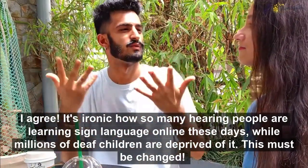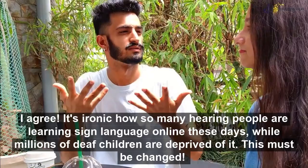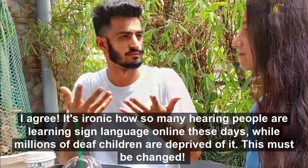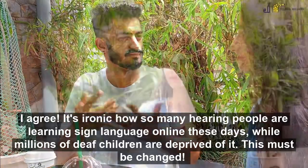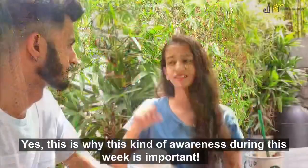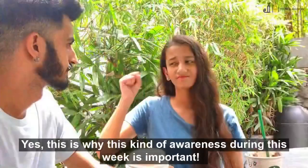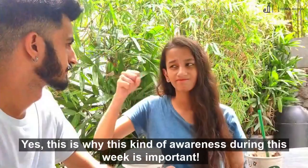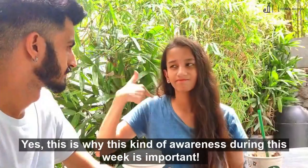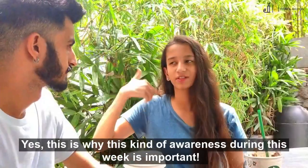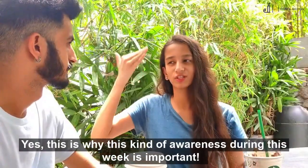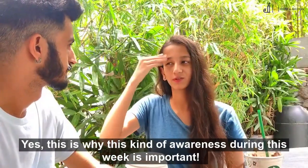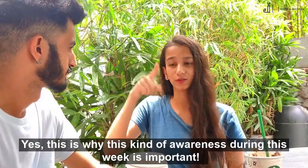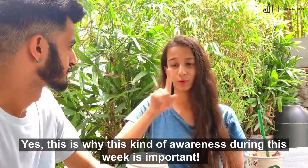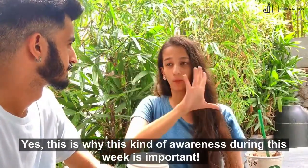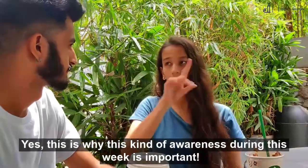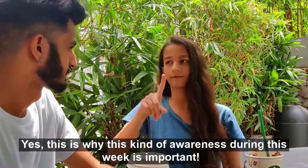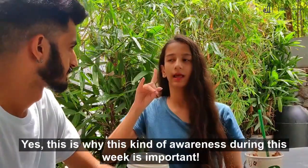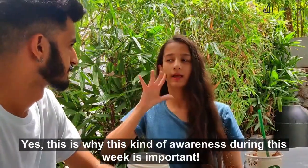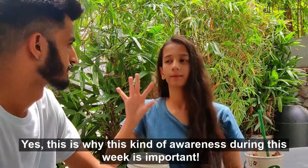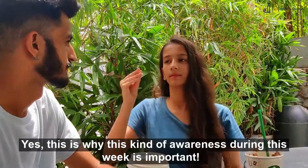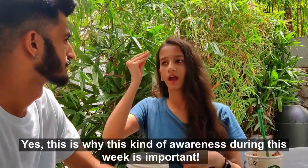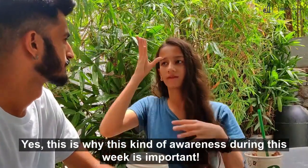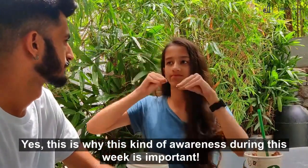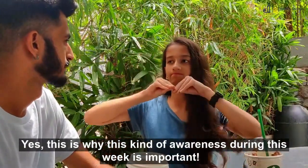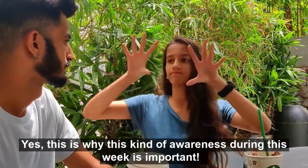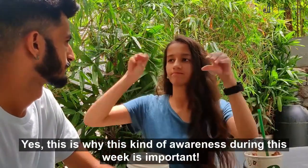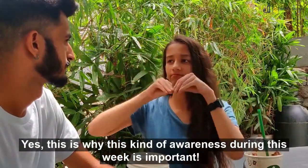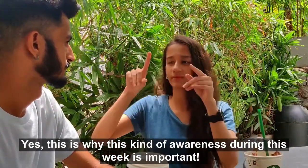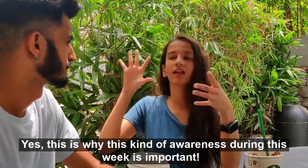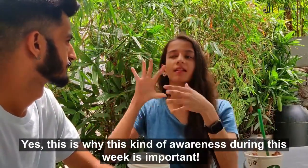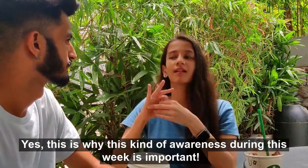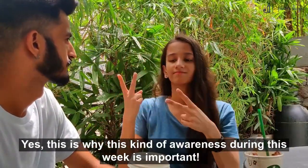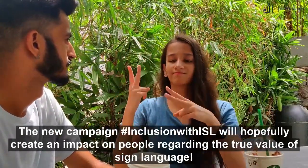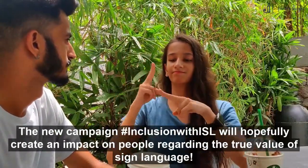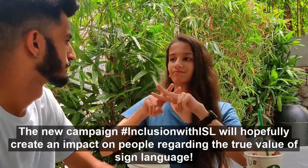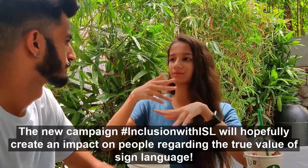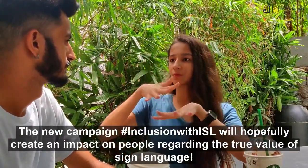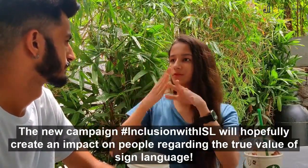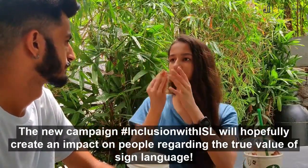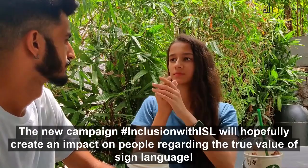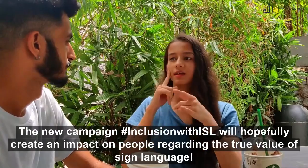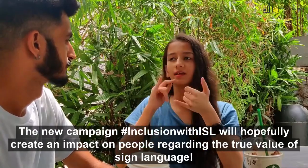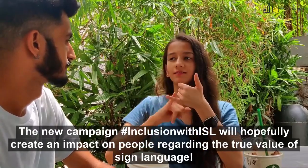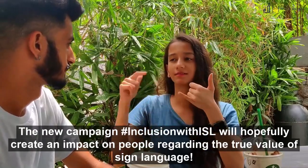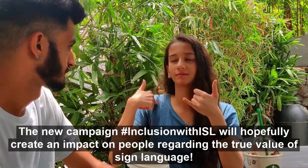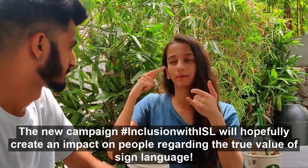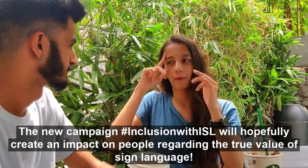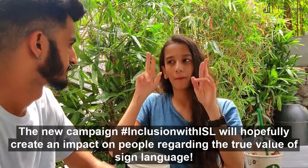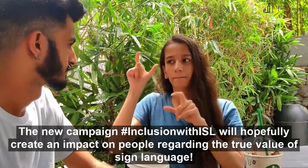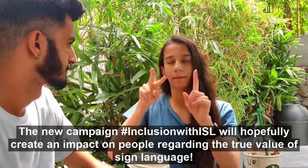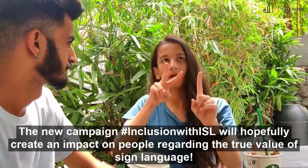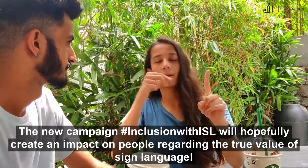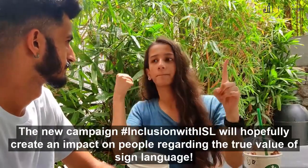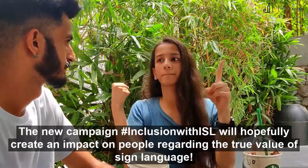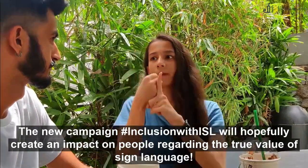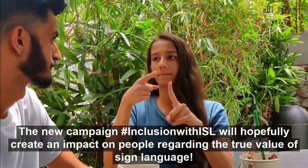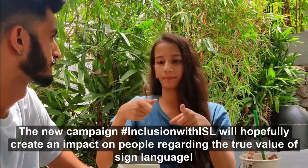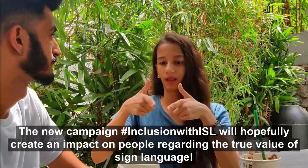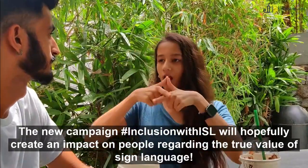होगा, हाँ, सही कहा, इसी विशे में हम जागरुपता के उपलक्ष में एक कैमपेइन कर रहे हैं, हैश्टैग इंक्लूजन